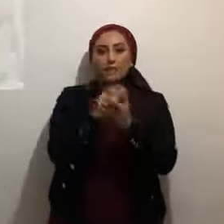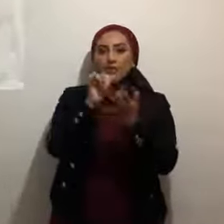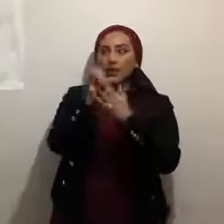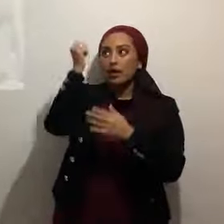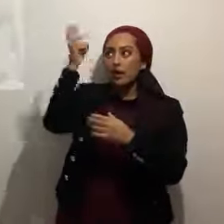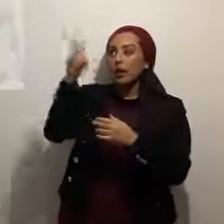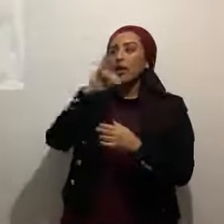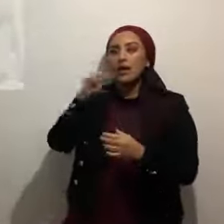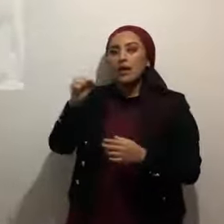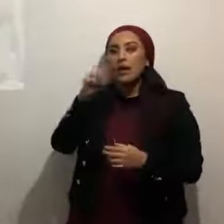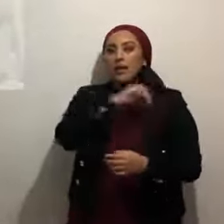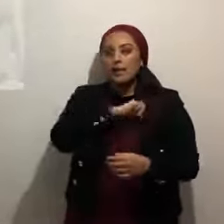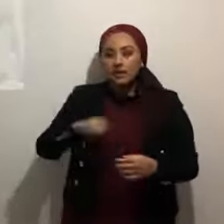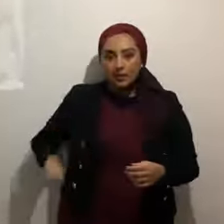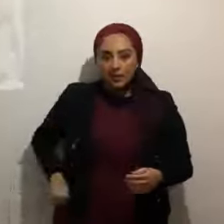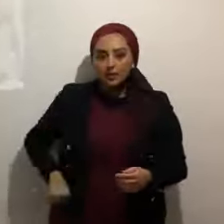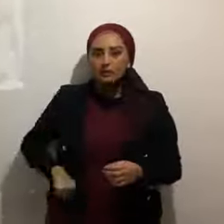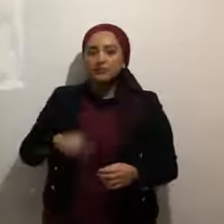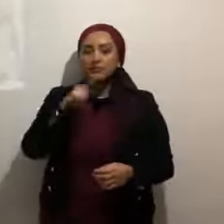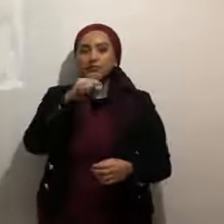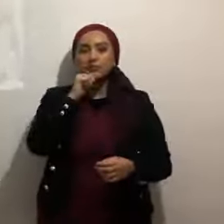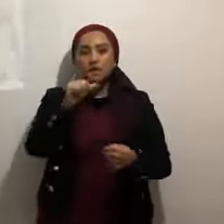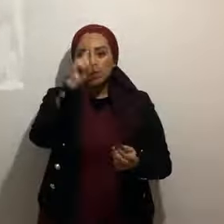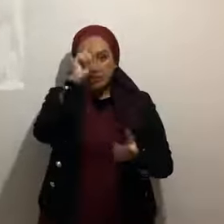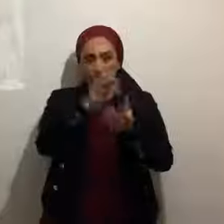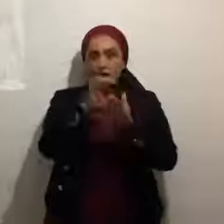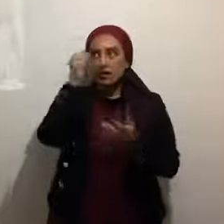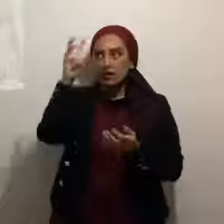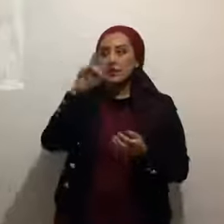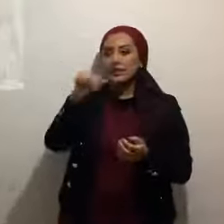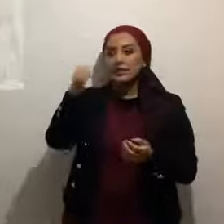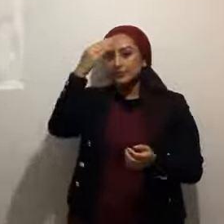el Mesías y que tú no creas que Yahshua es Elohim, quien vino en carne.